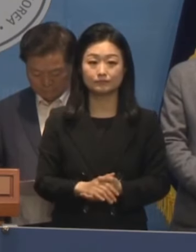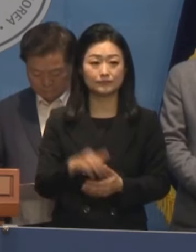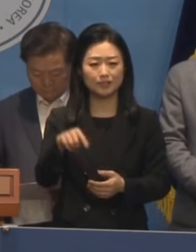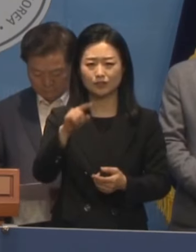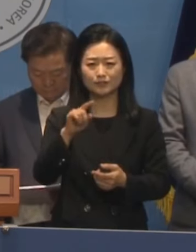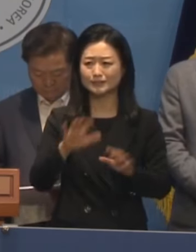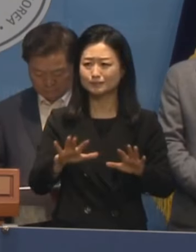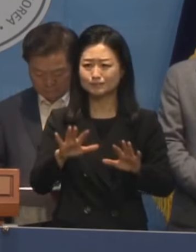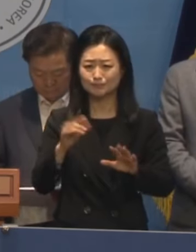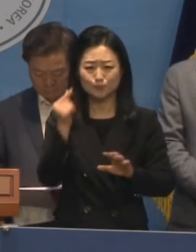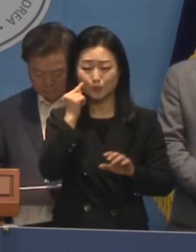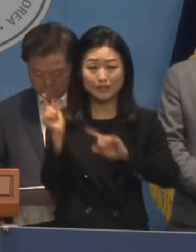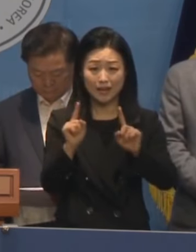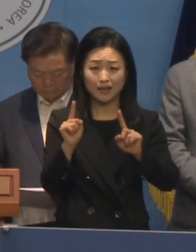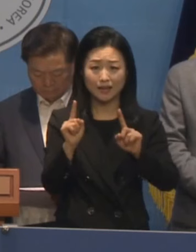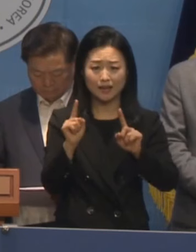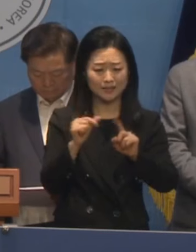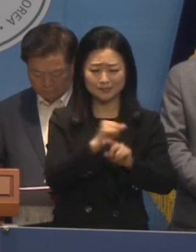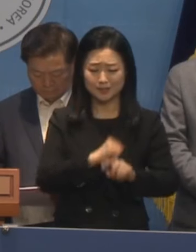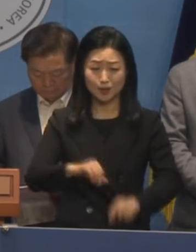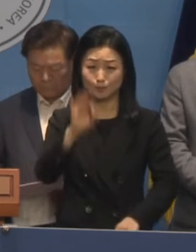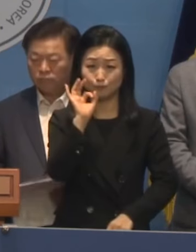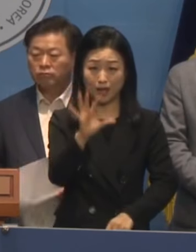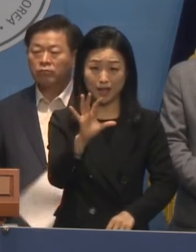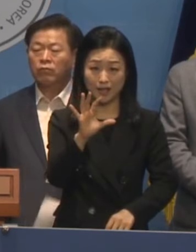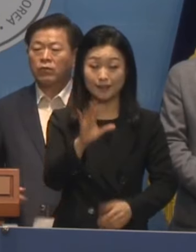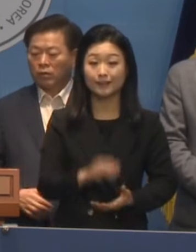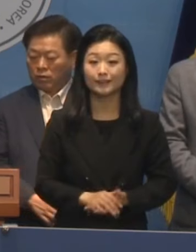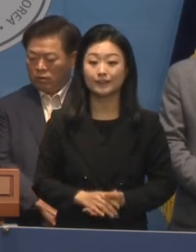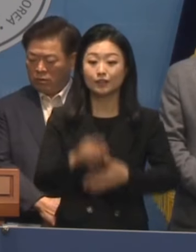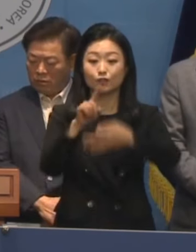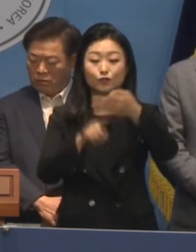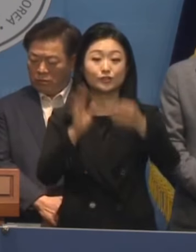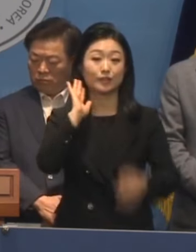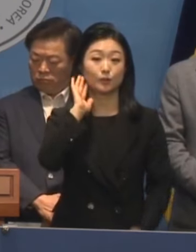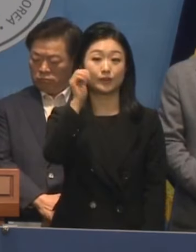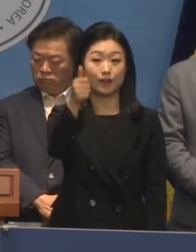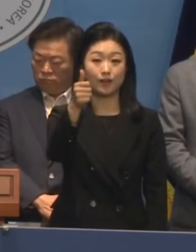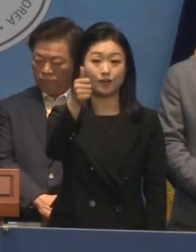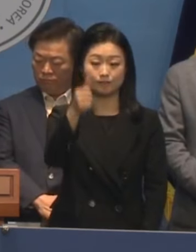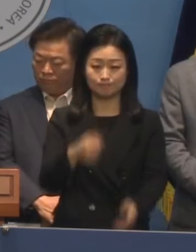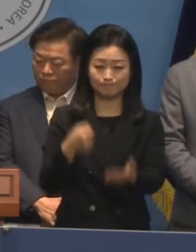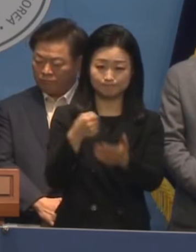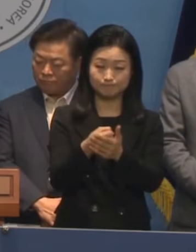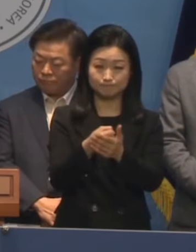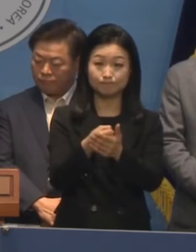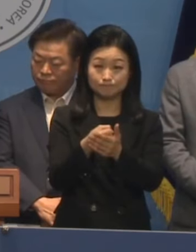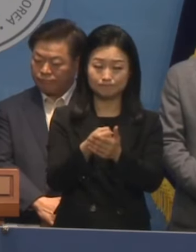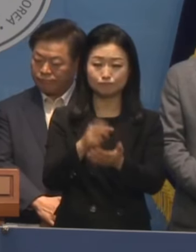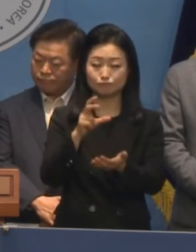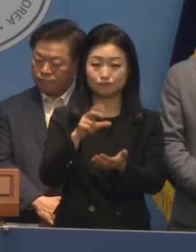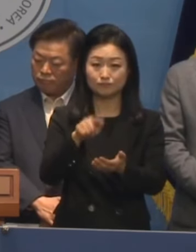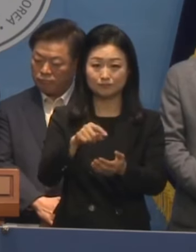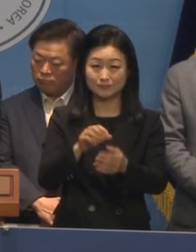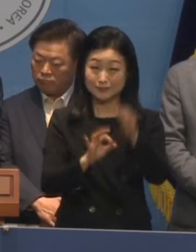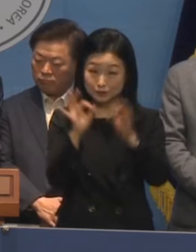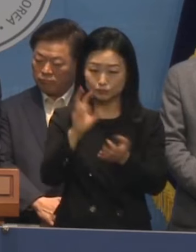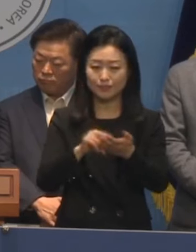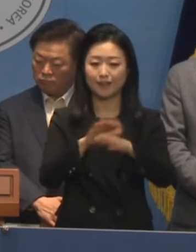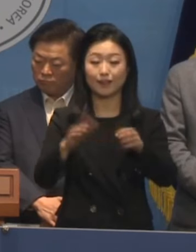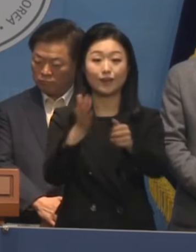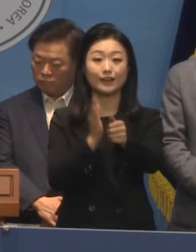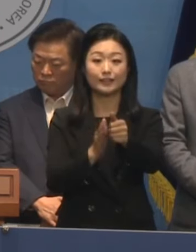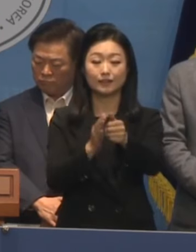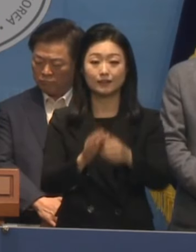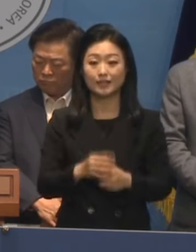살겠다 더 이상은 못 참겠다 윤성열 대통령이 결자 해지하라 더로 민주당